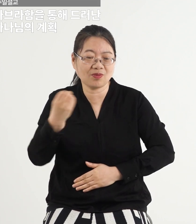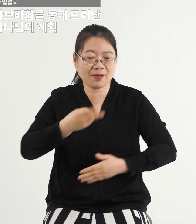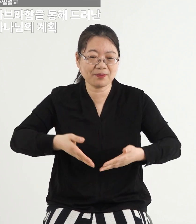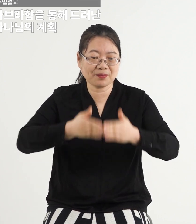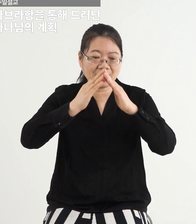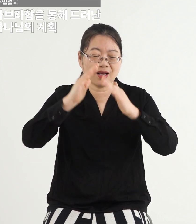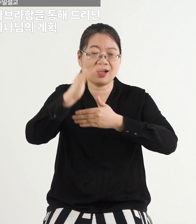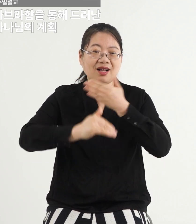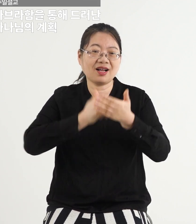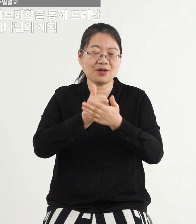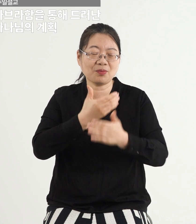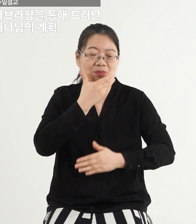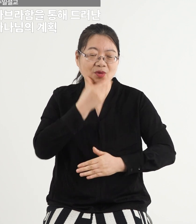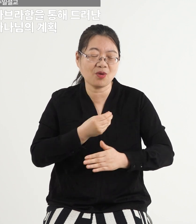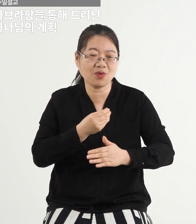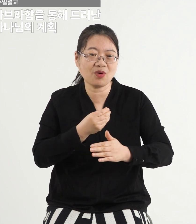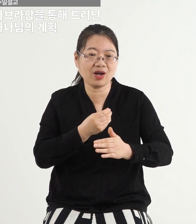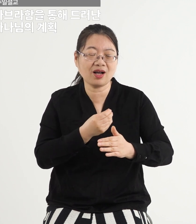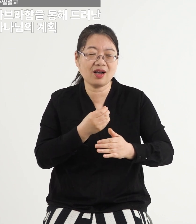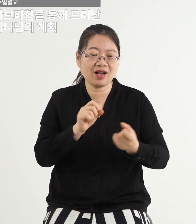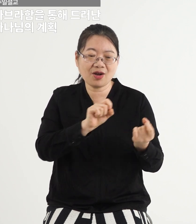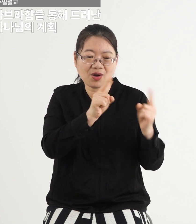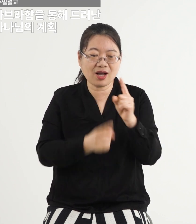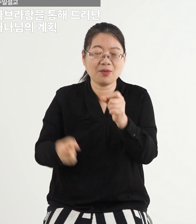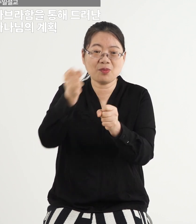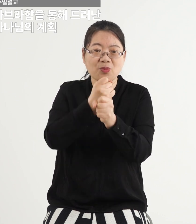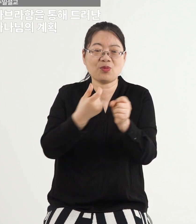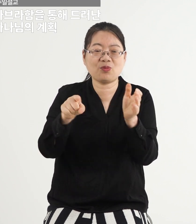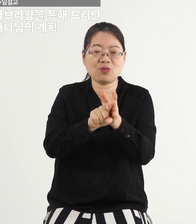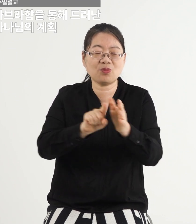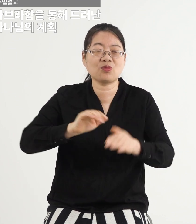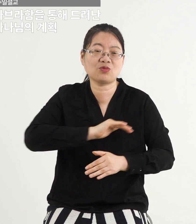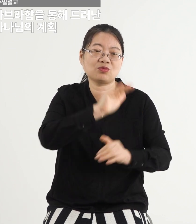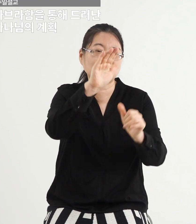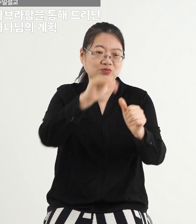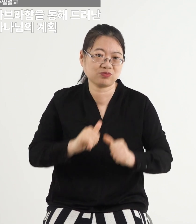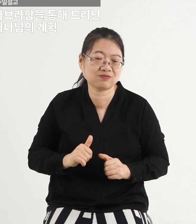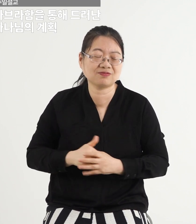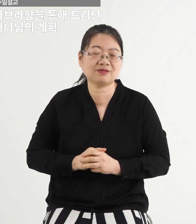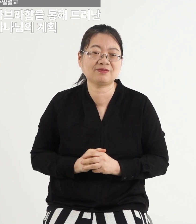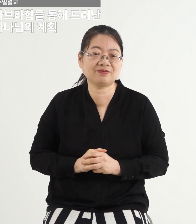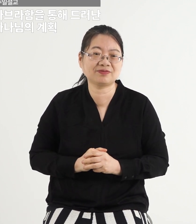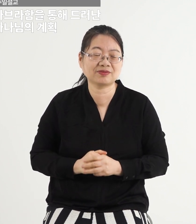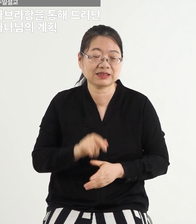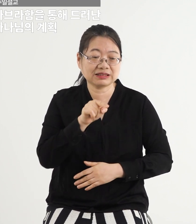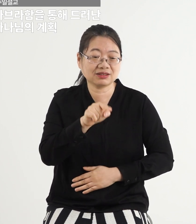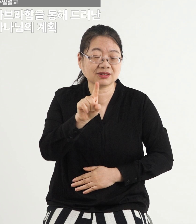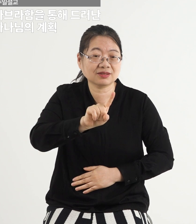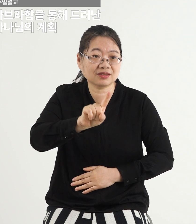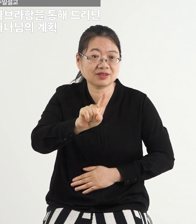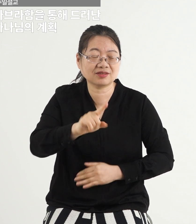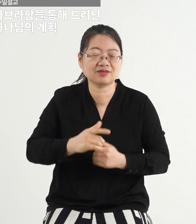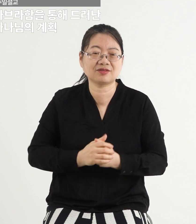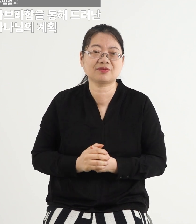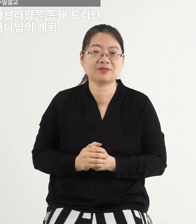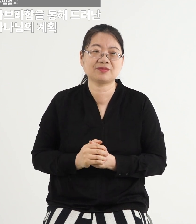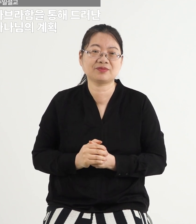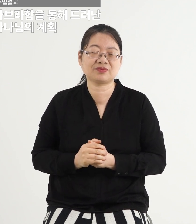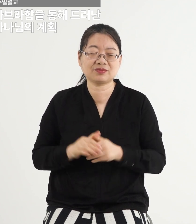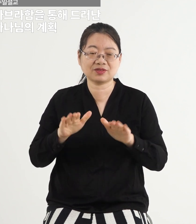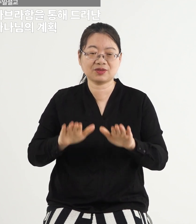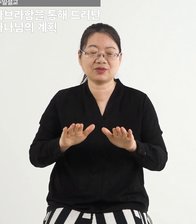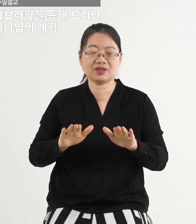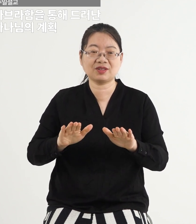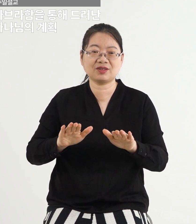재건하고 하나님의 복을 회복하기 위해서 우리를 부르시는 거라고요. 이게 뭐예요?